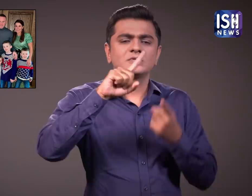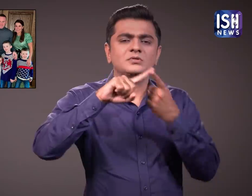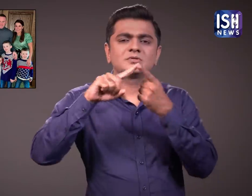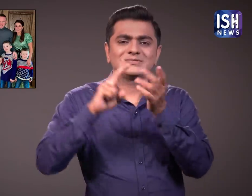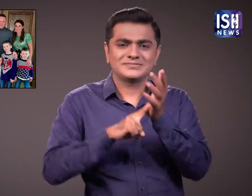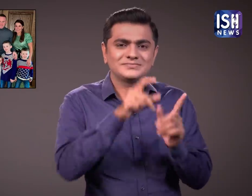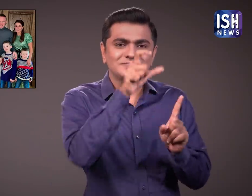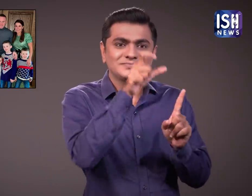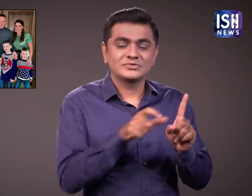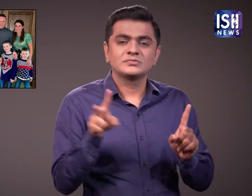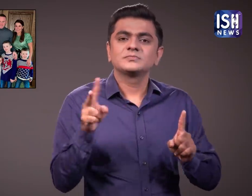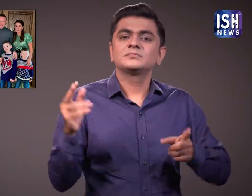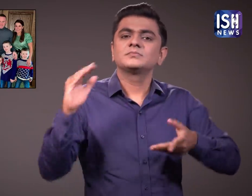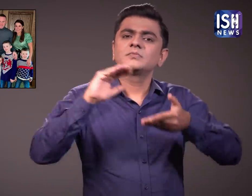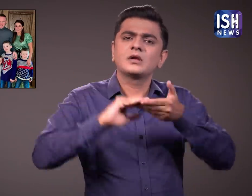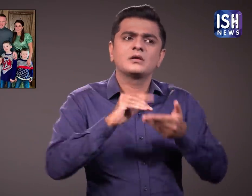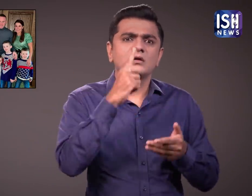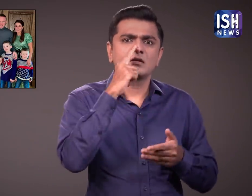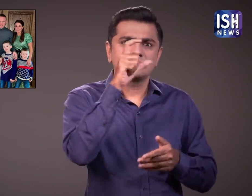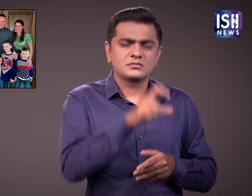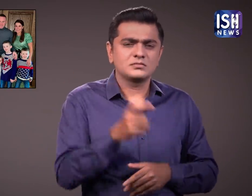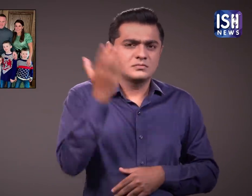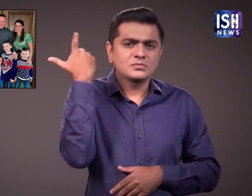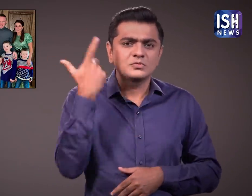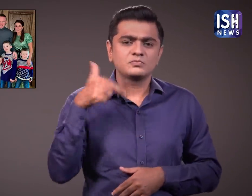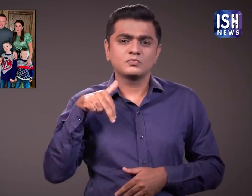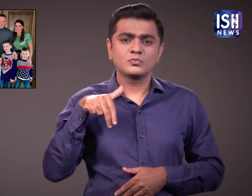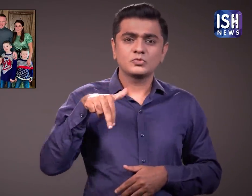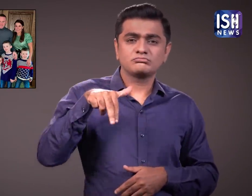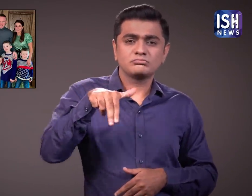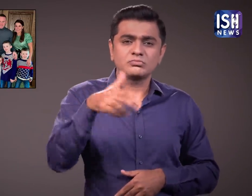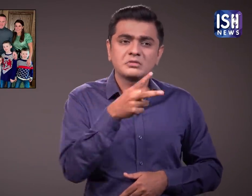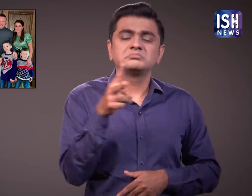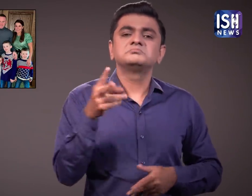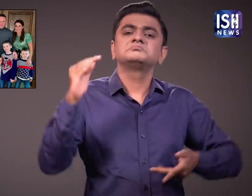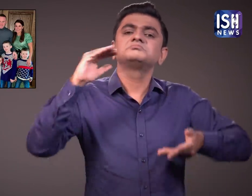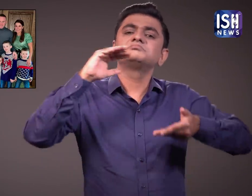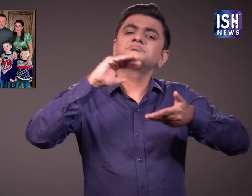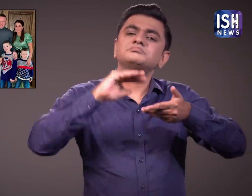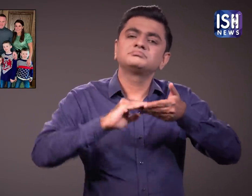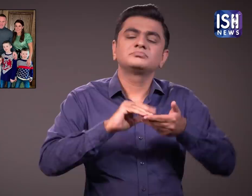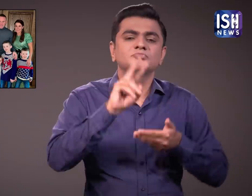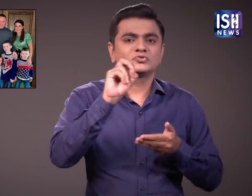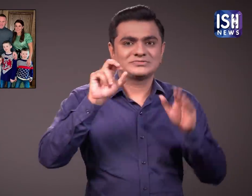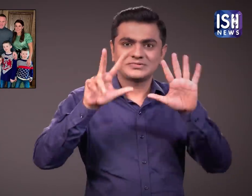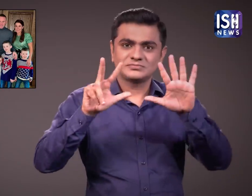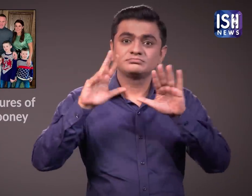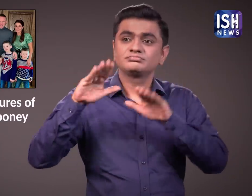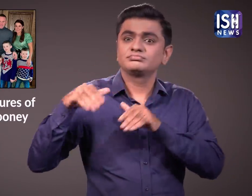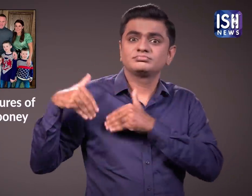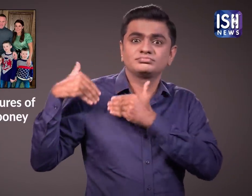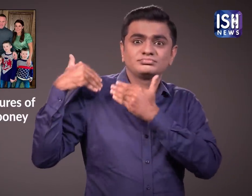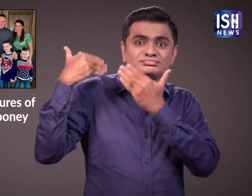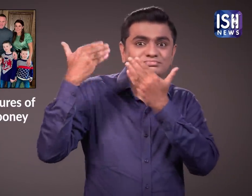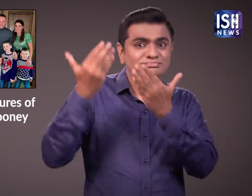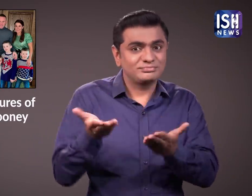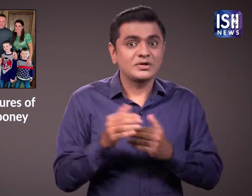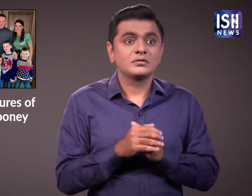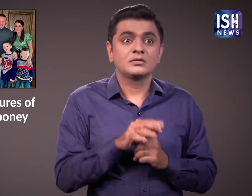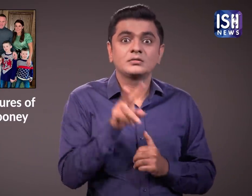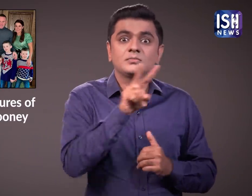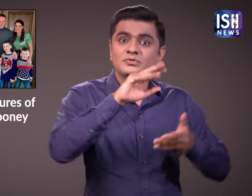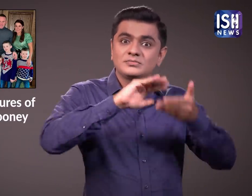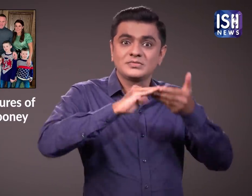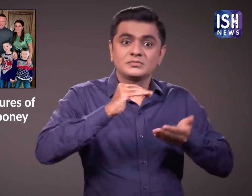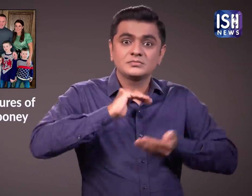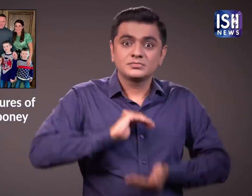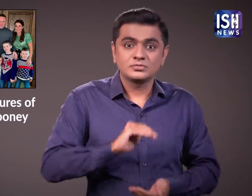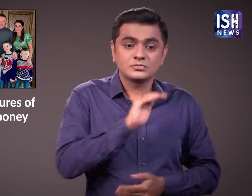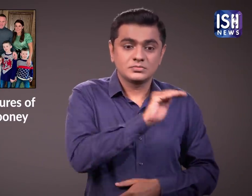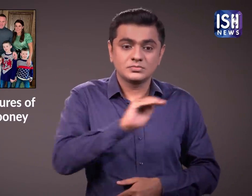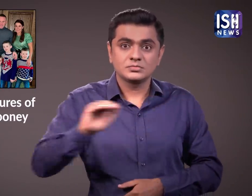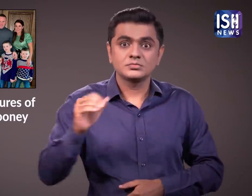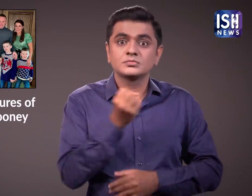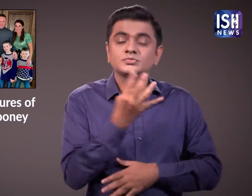है।